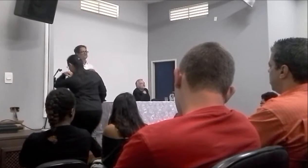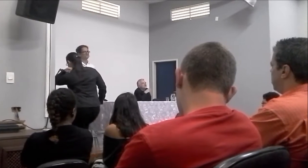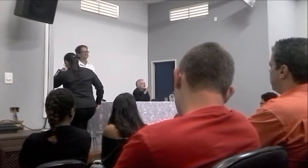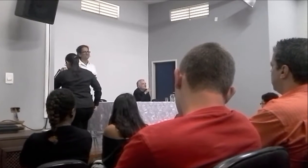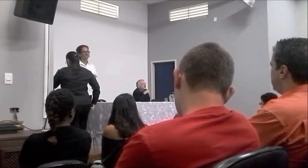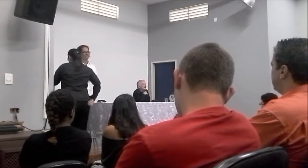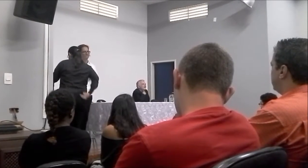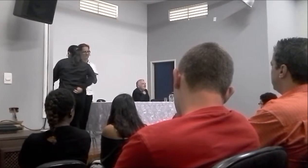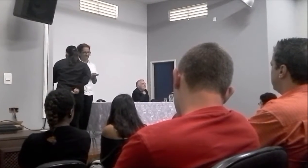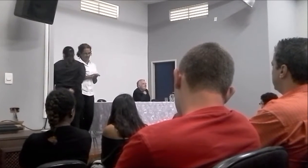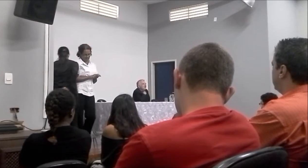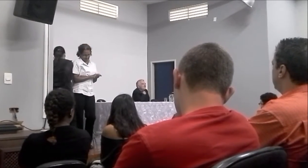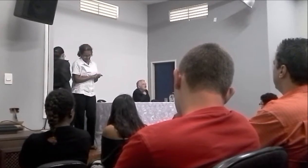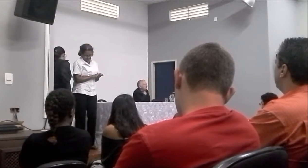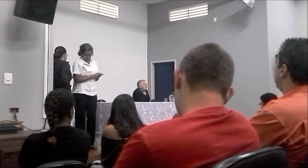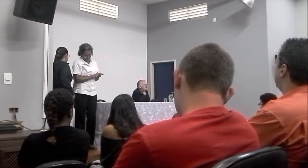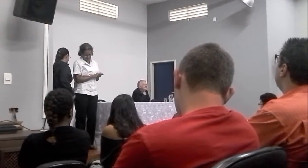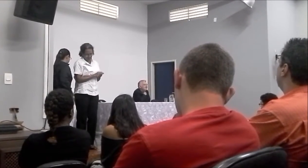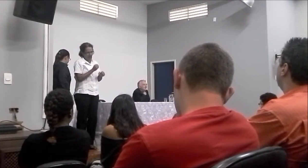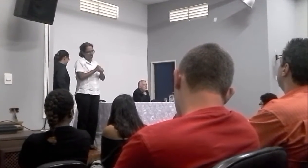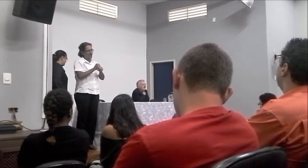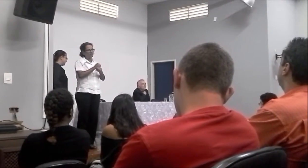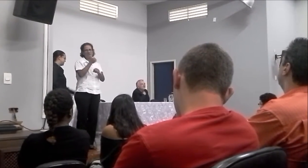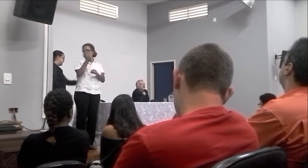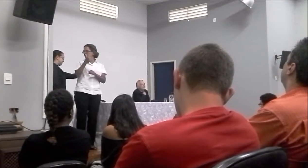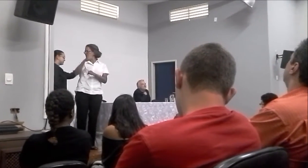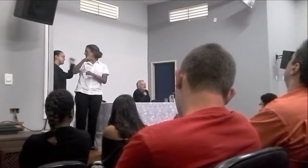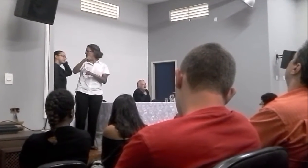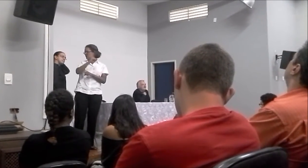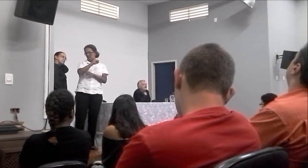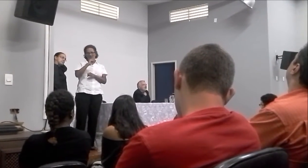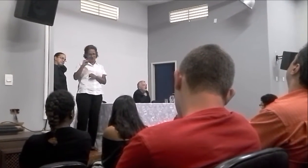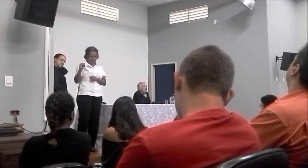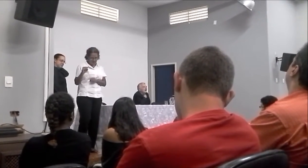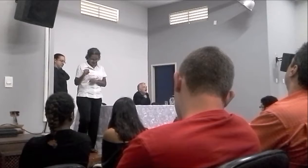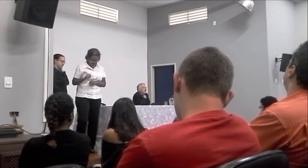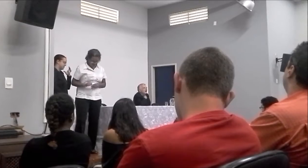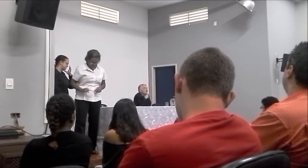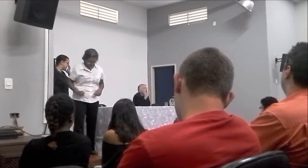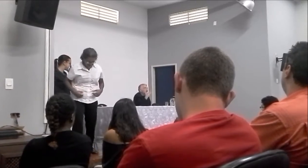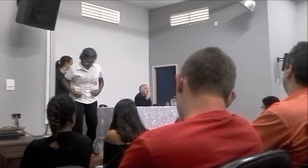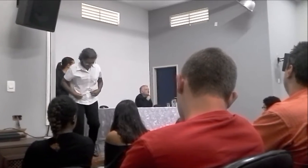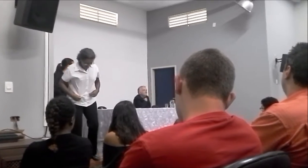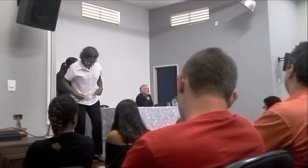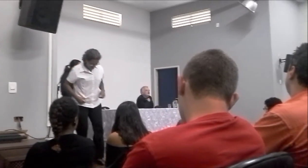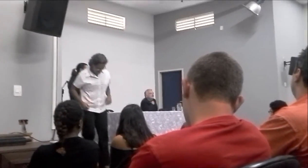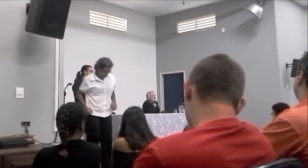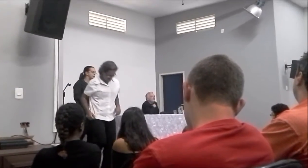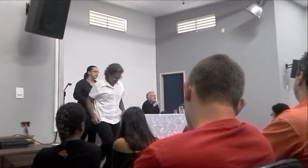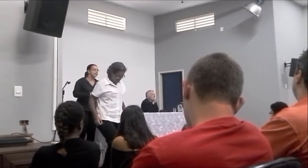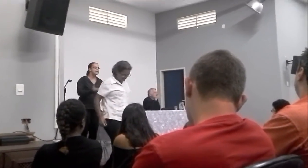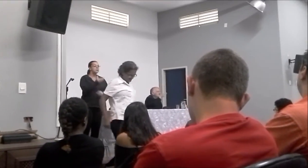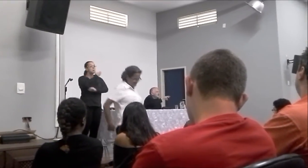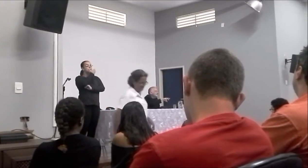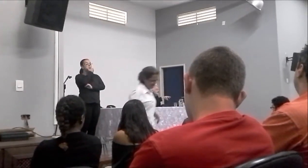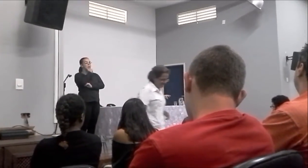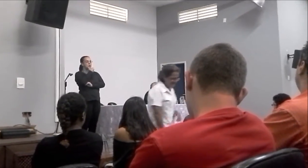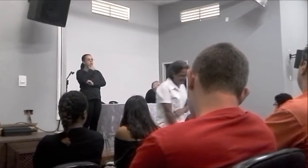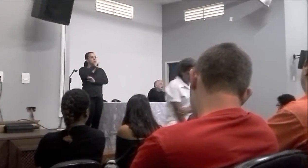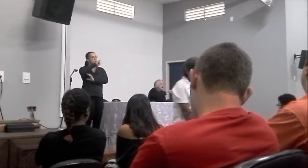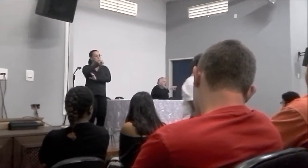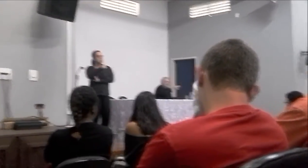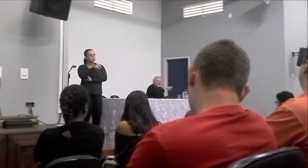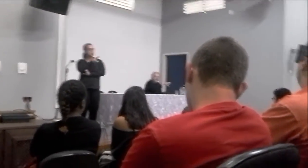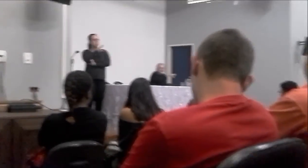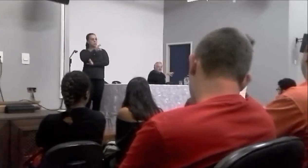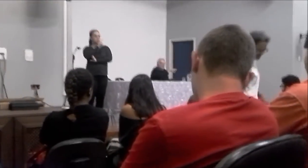ano do Senhor, de 1988, quando Derrida era judeu, foi pela primeira vez